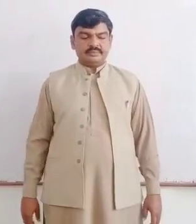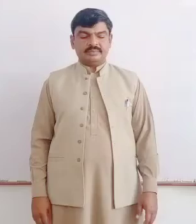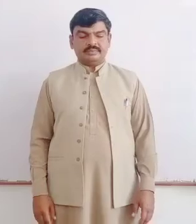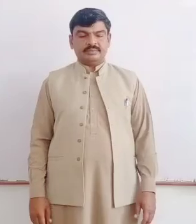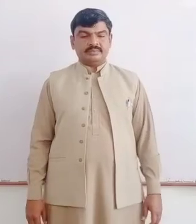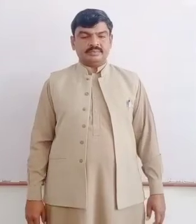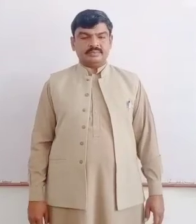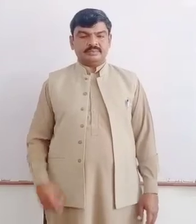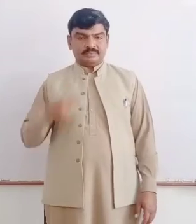शक्लो शबाहत,